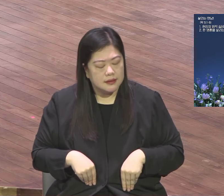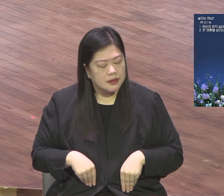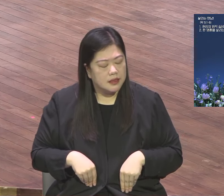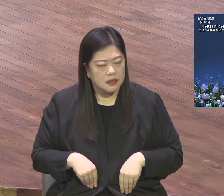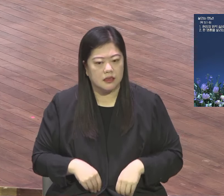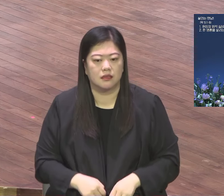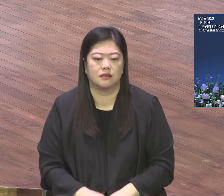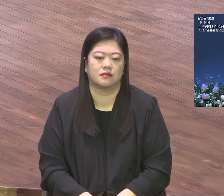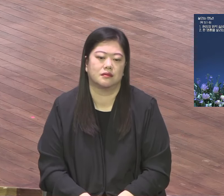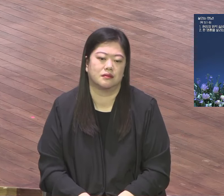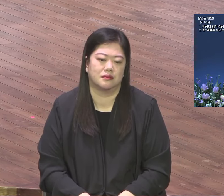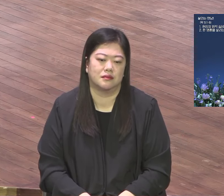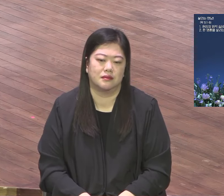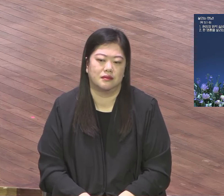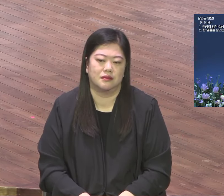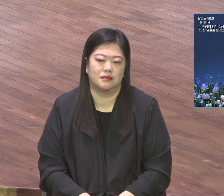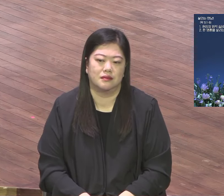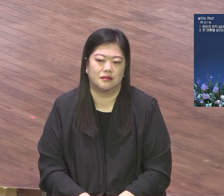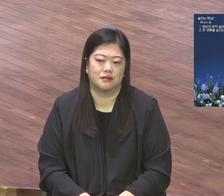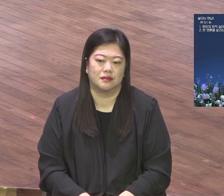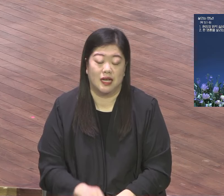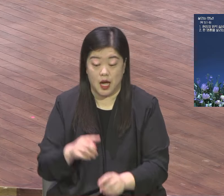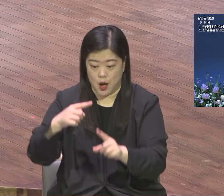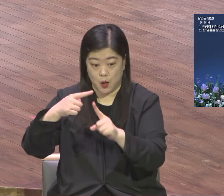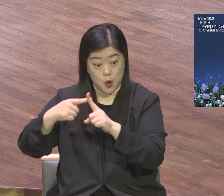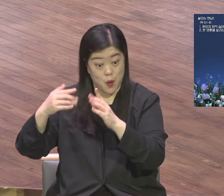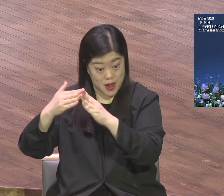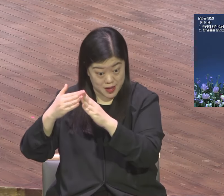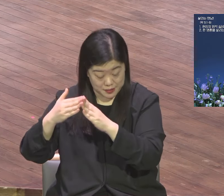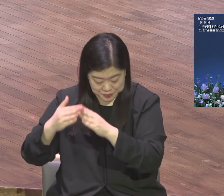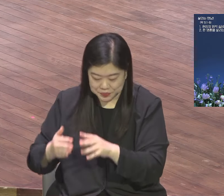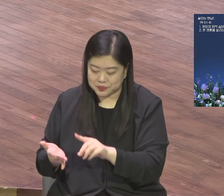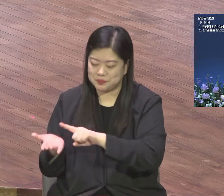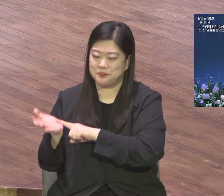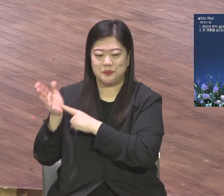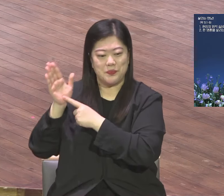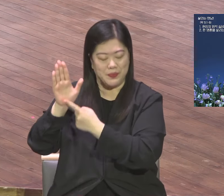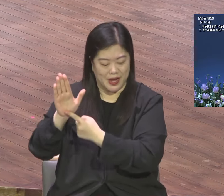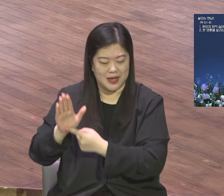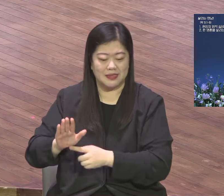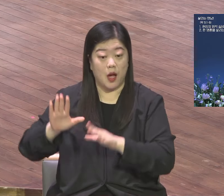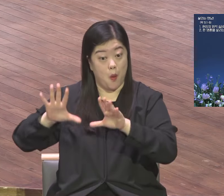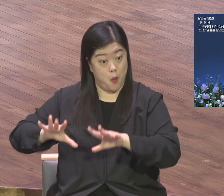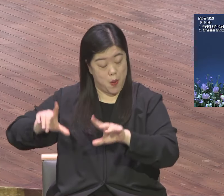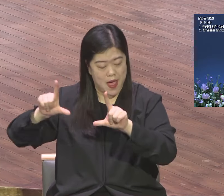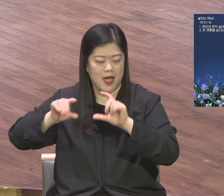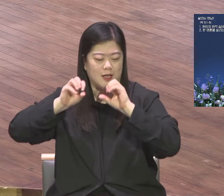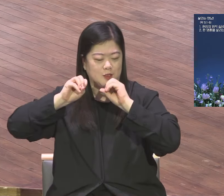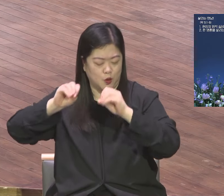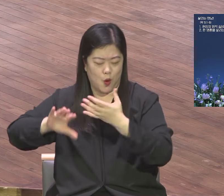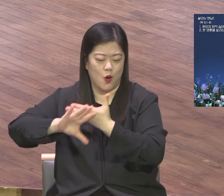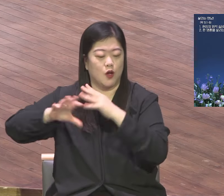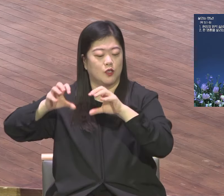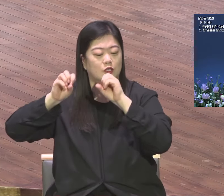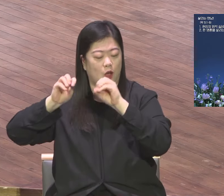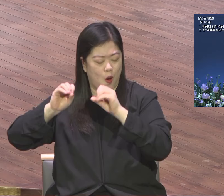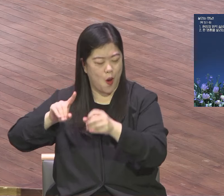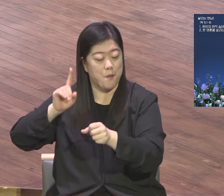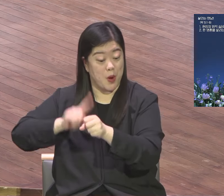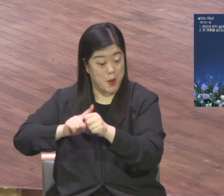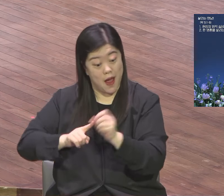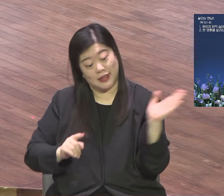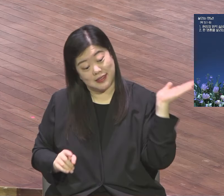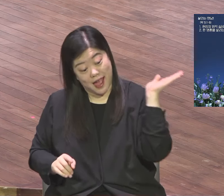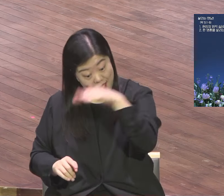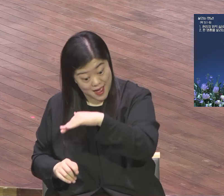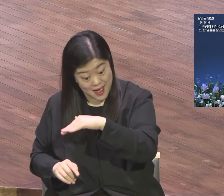교회가 방향을 딱 정하면 우리 교회는 온 성도가 함께 열정을 가지고 힘을 합쳐서